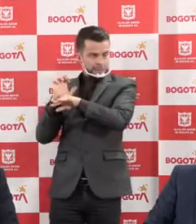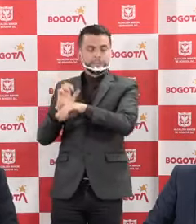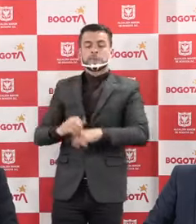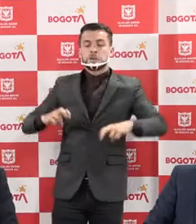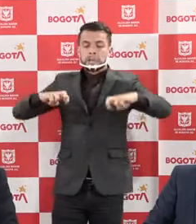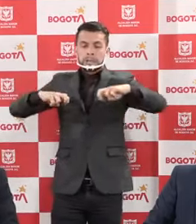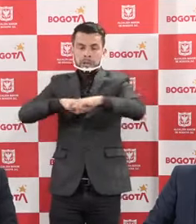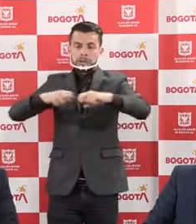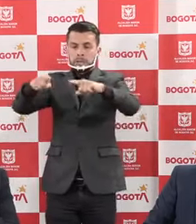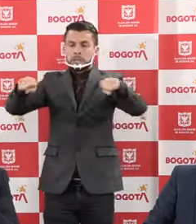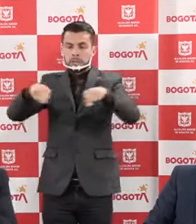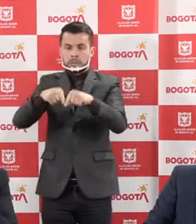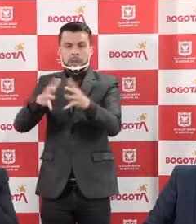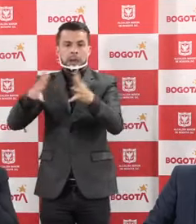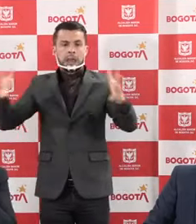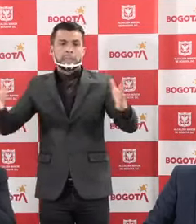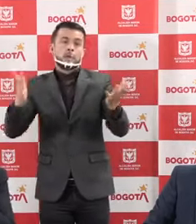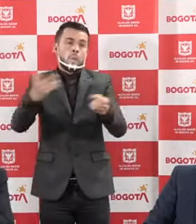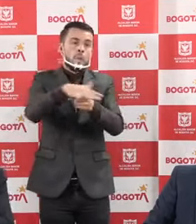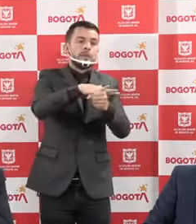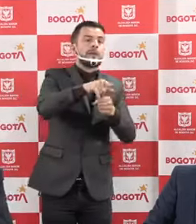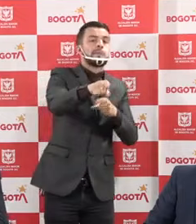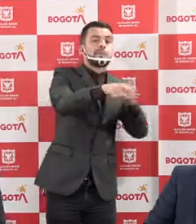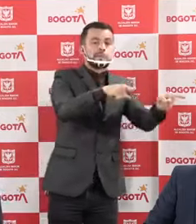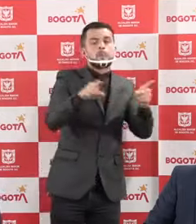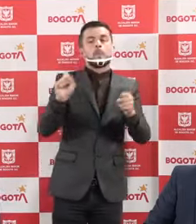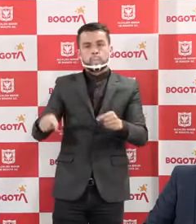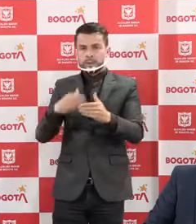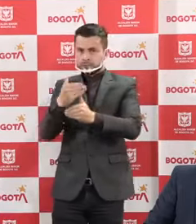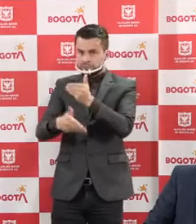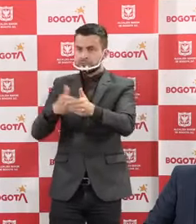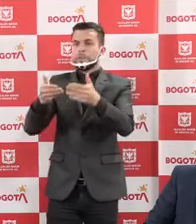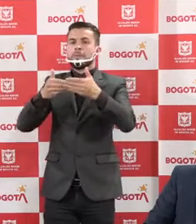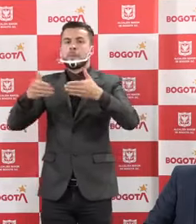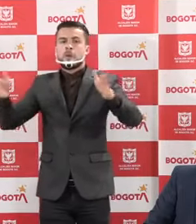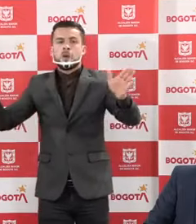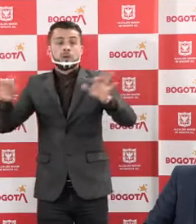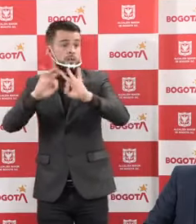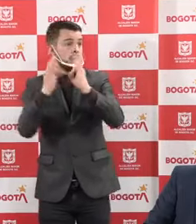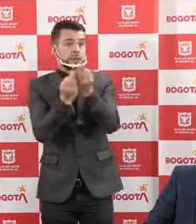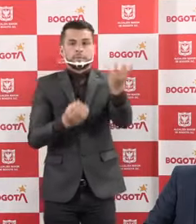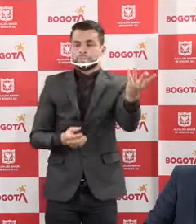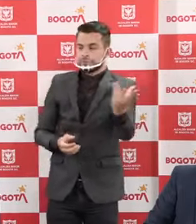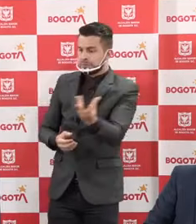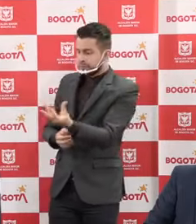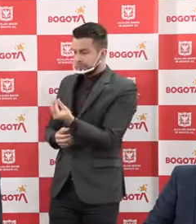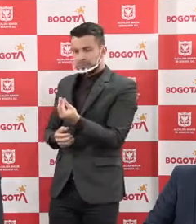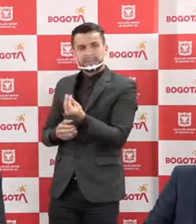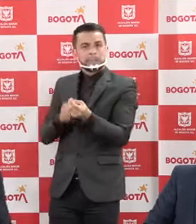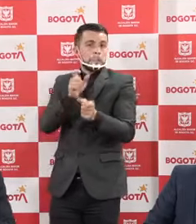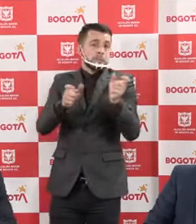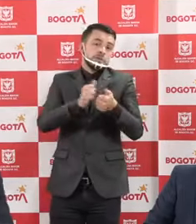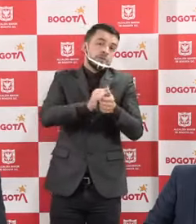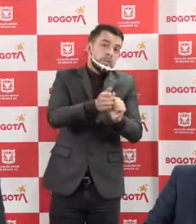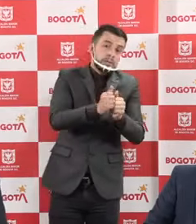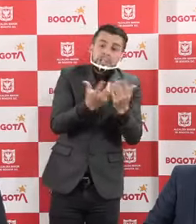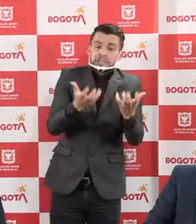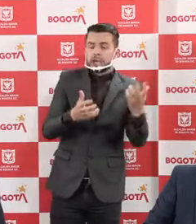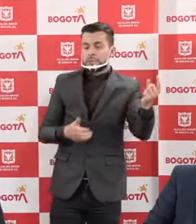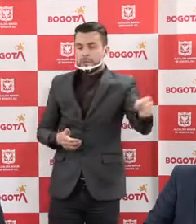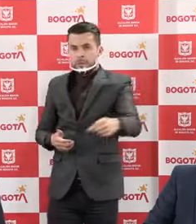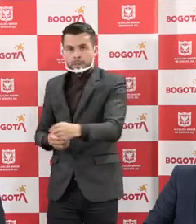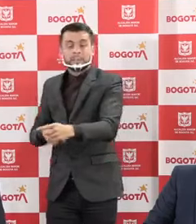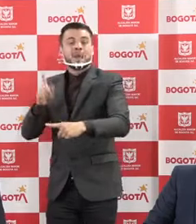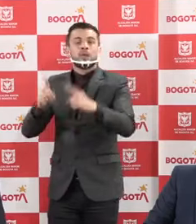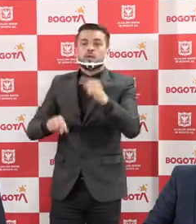inician progresivamente su apertura para el beneficio de todos las familias y deportistas de la ciudad los senderos